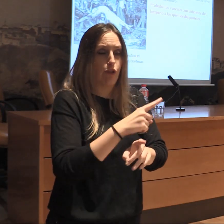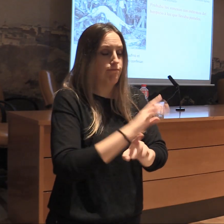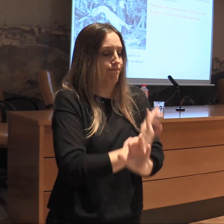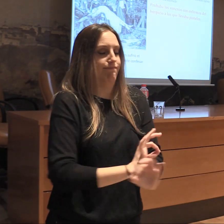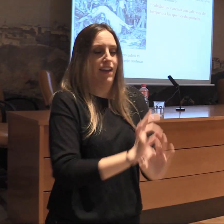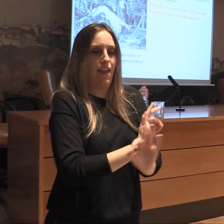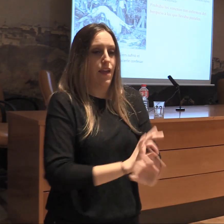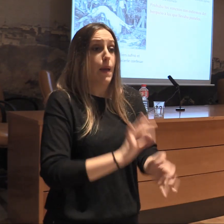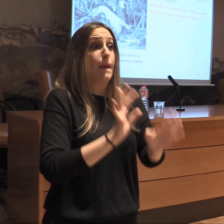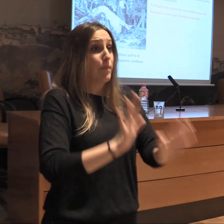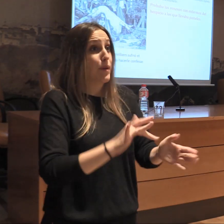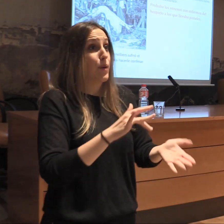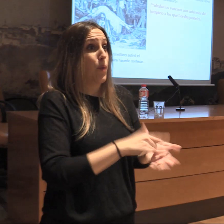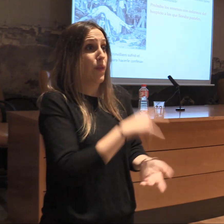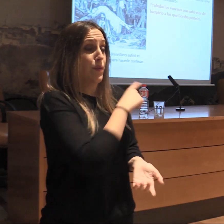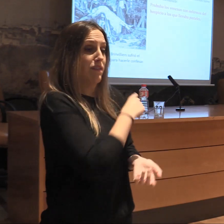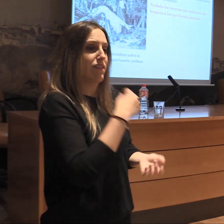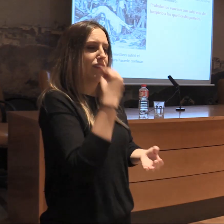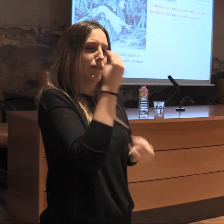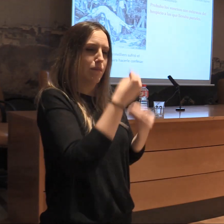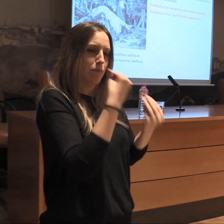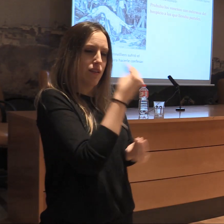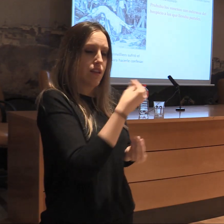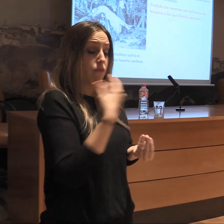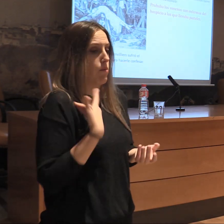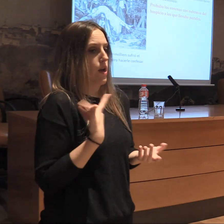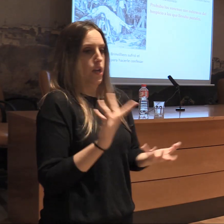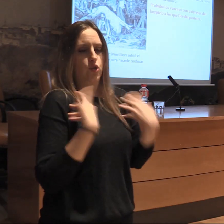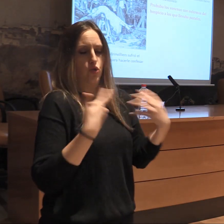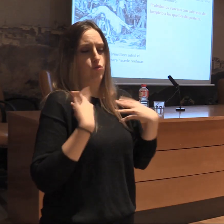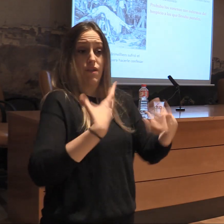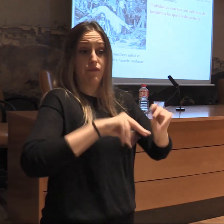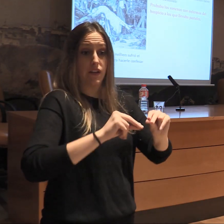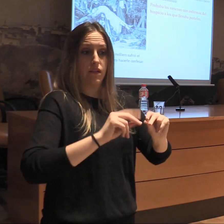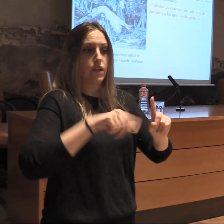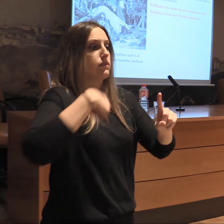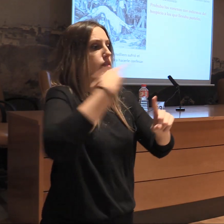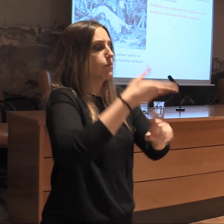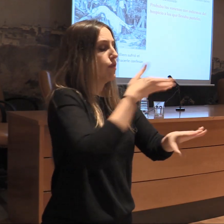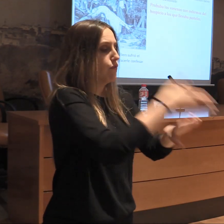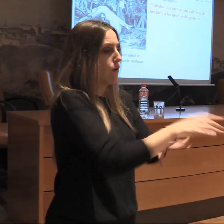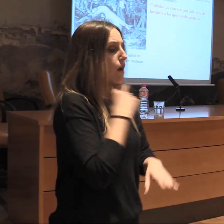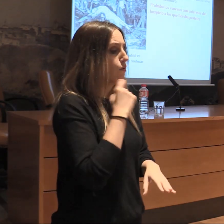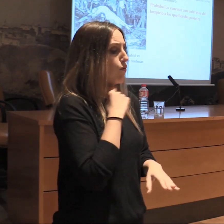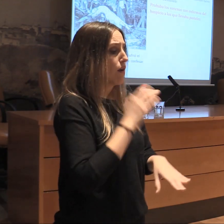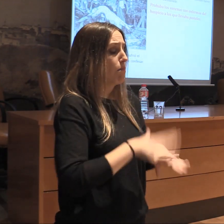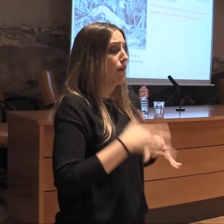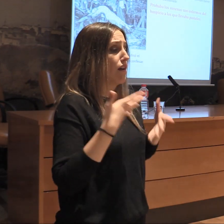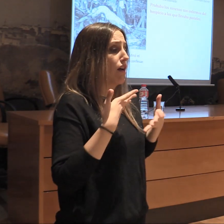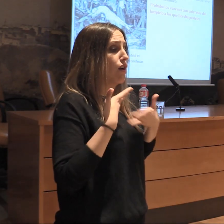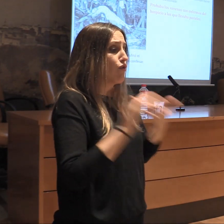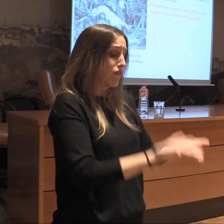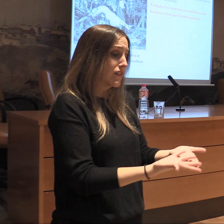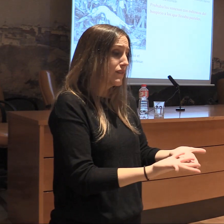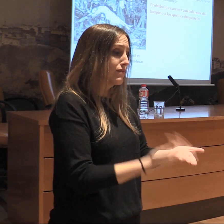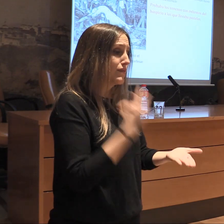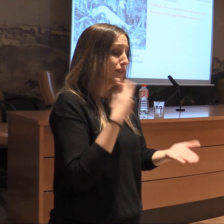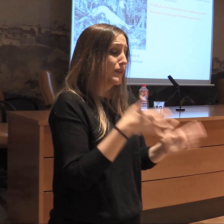y se fue a confesar con el abad Pigot, fue cuando se derrumbó y entonces confesó